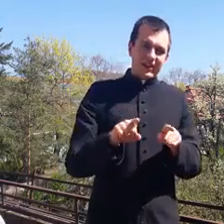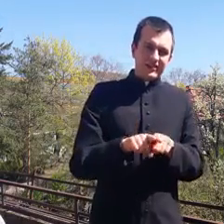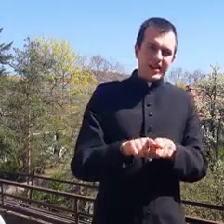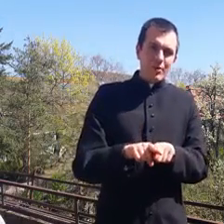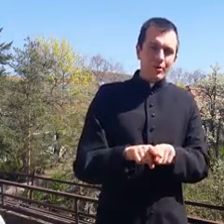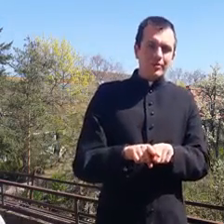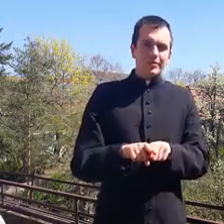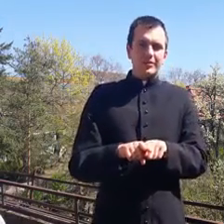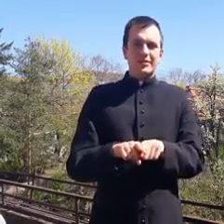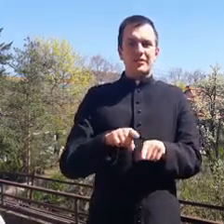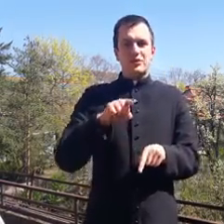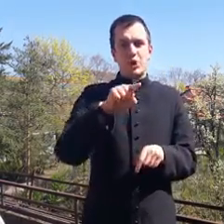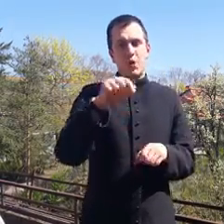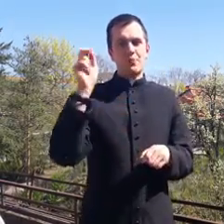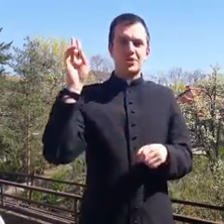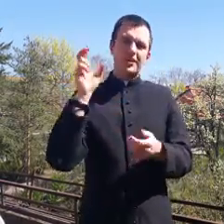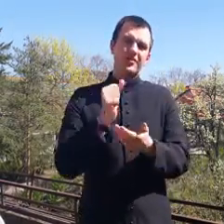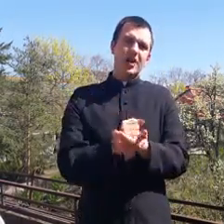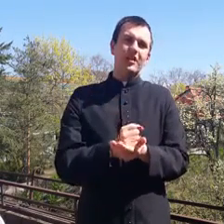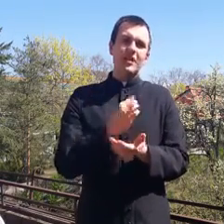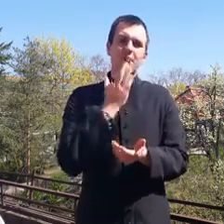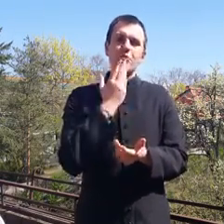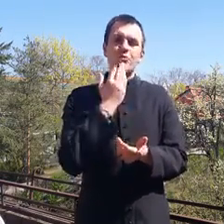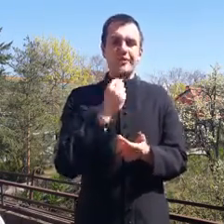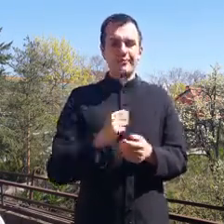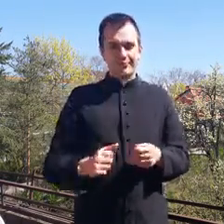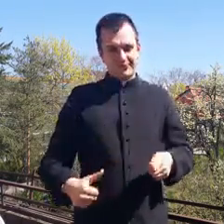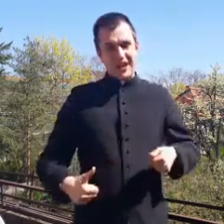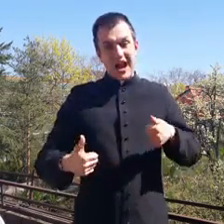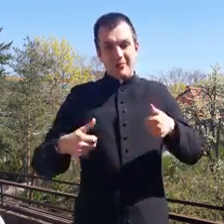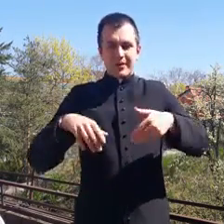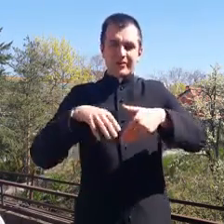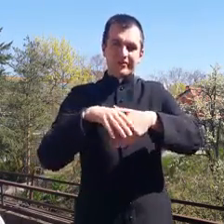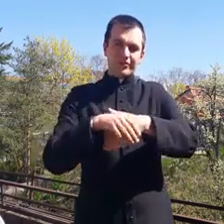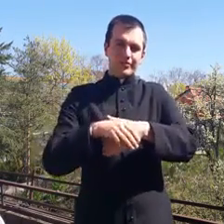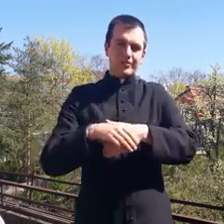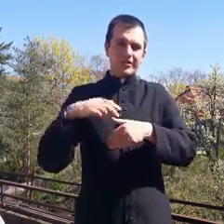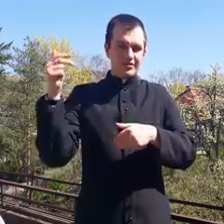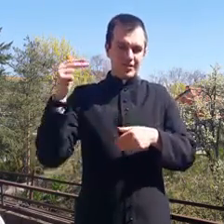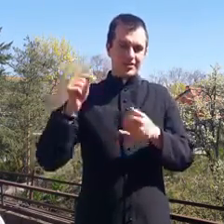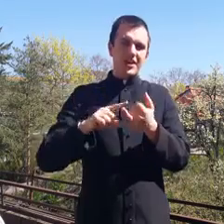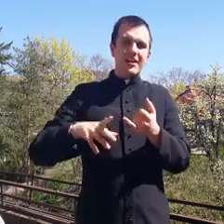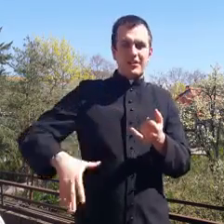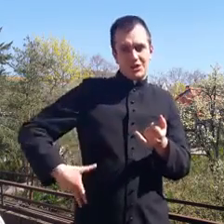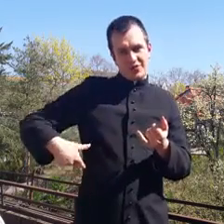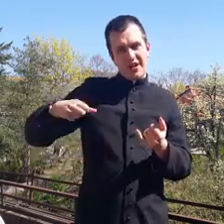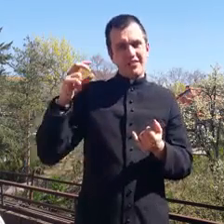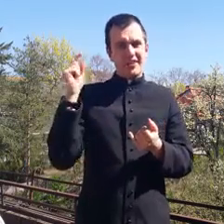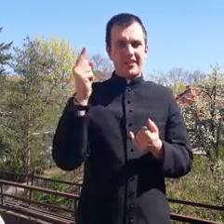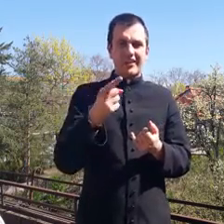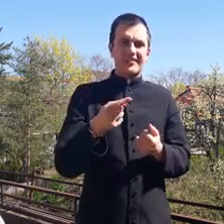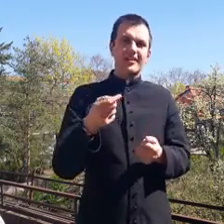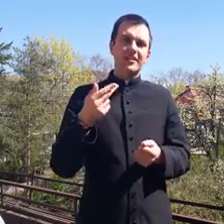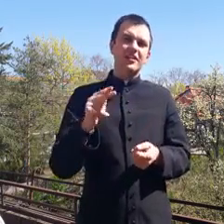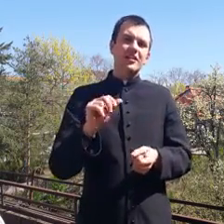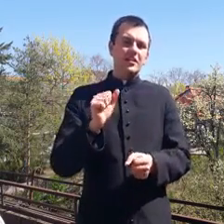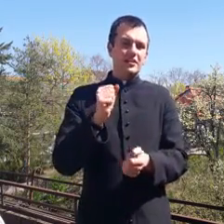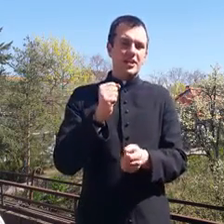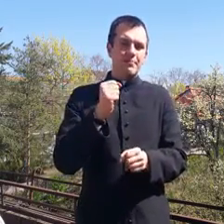tak samo to przykazanie mówi aby w niedziele i święta nakazane nie